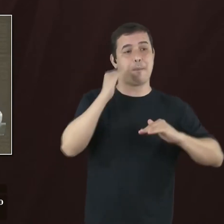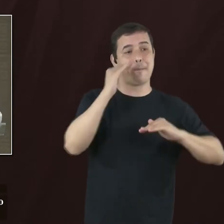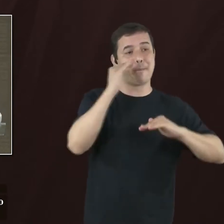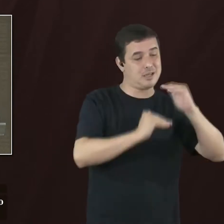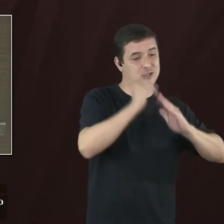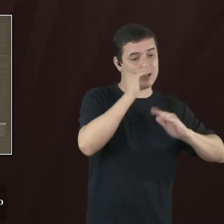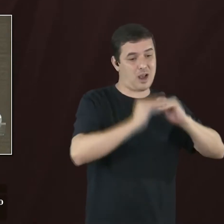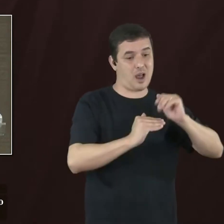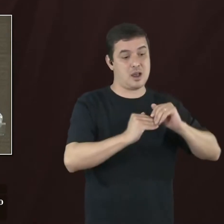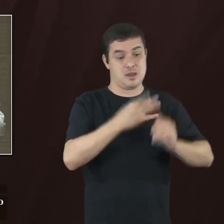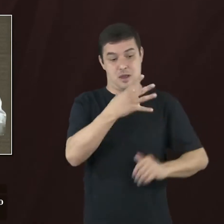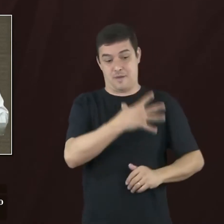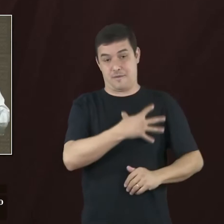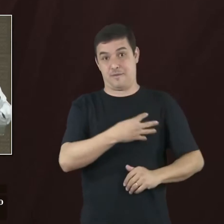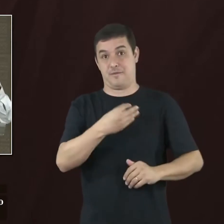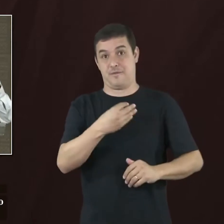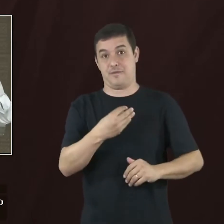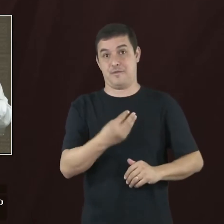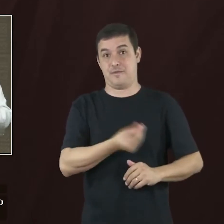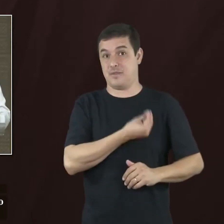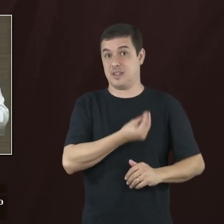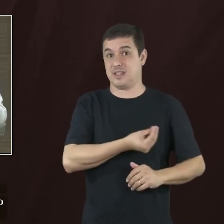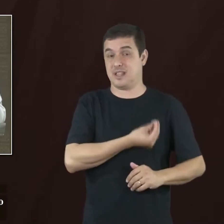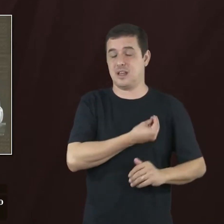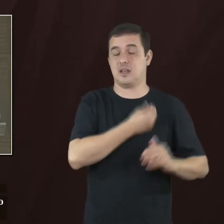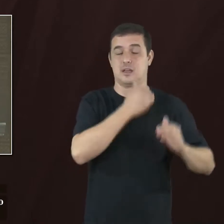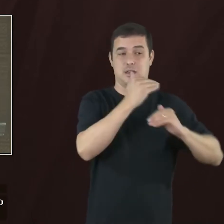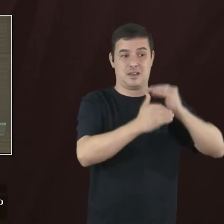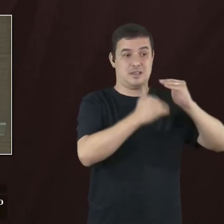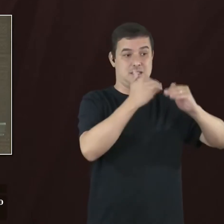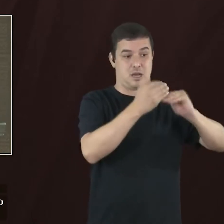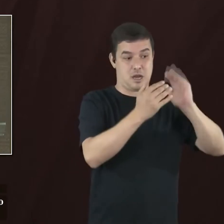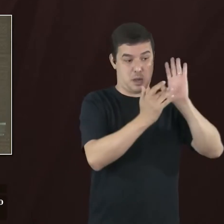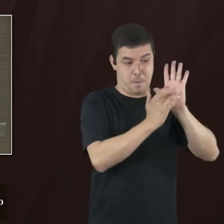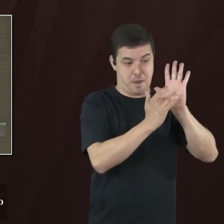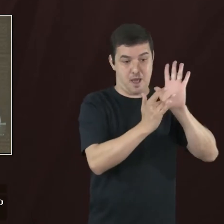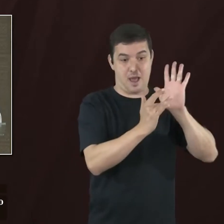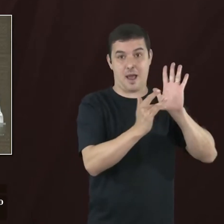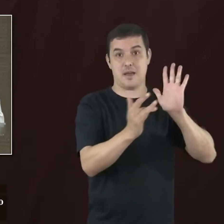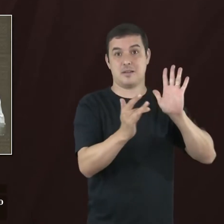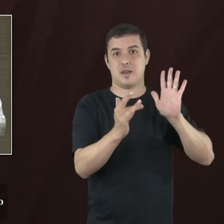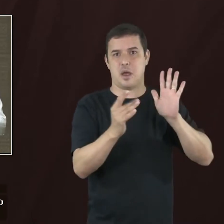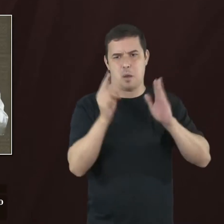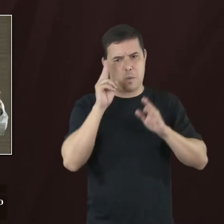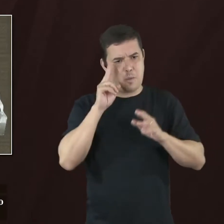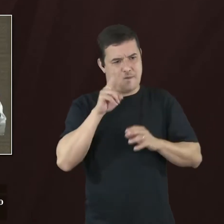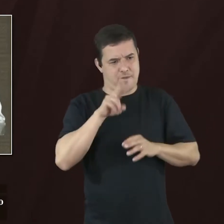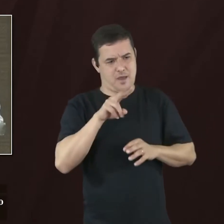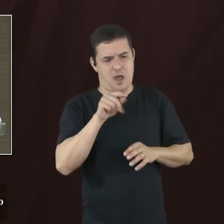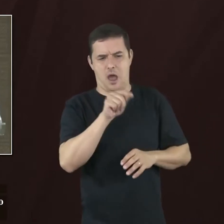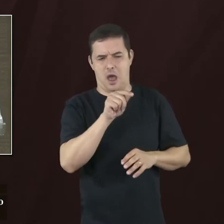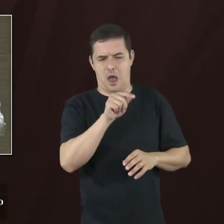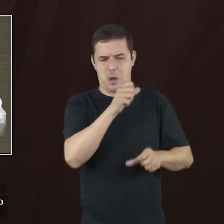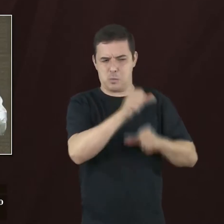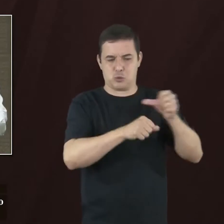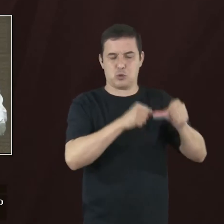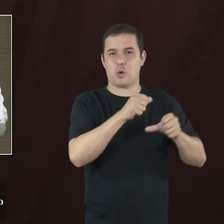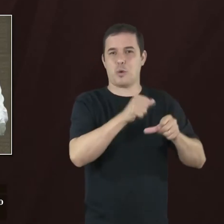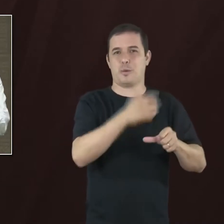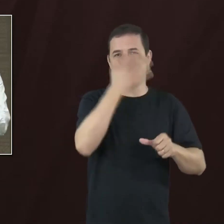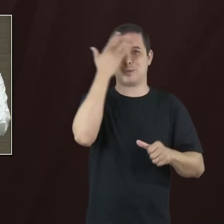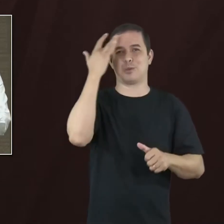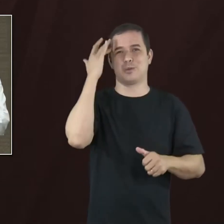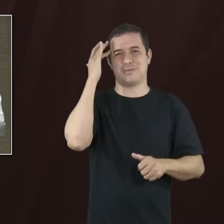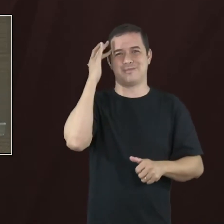teu progresso seja a todos manifesto. Portanto, irmãos, esse é o segundo segredo.